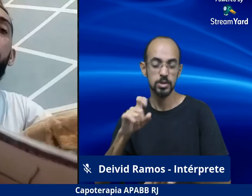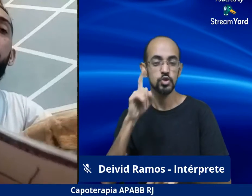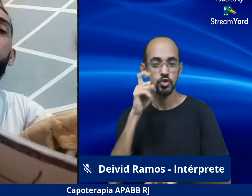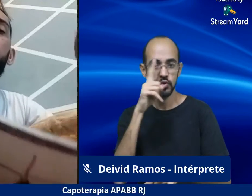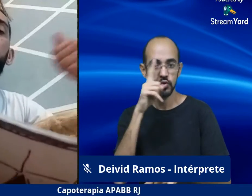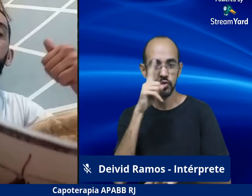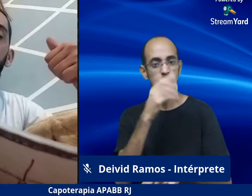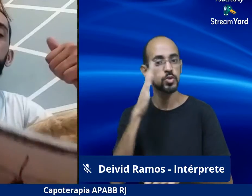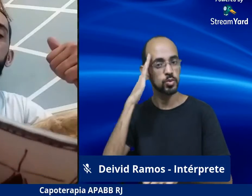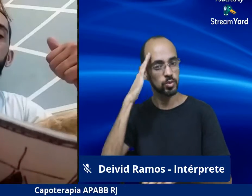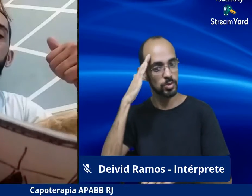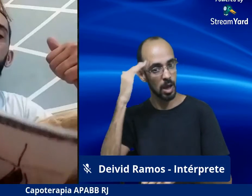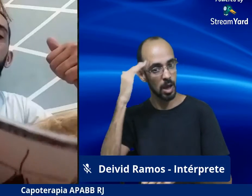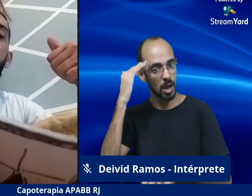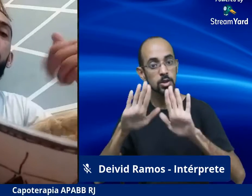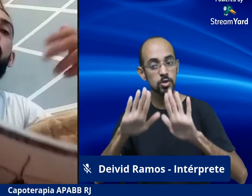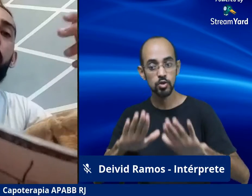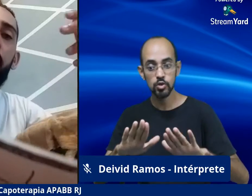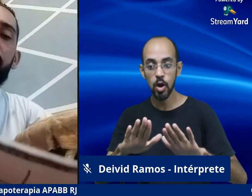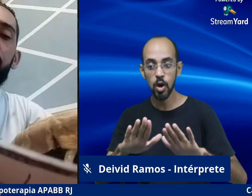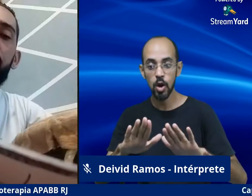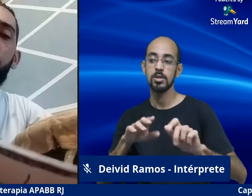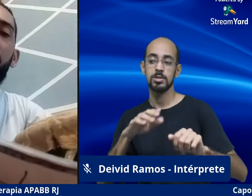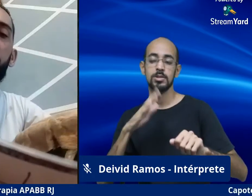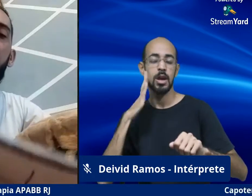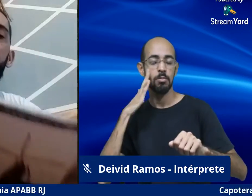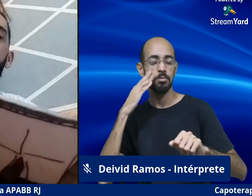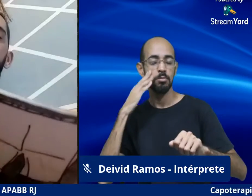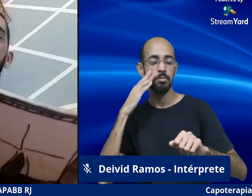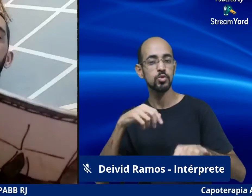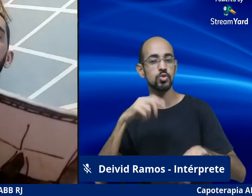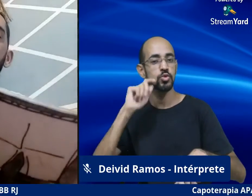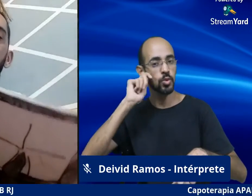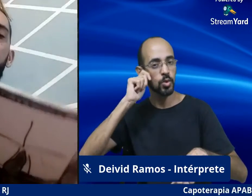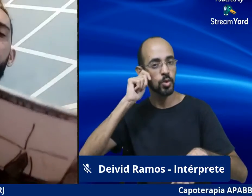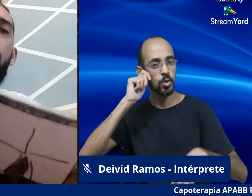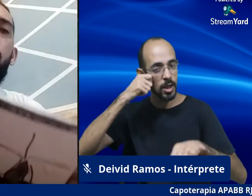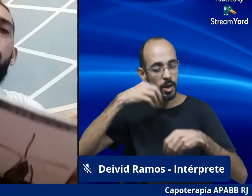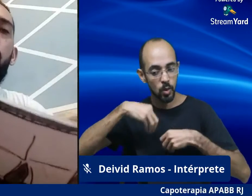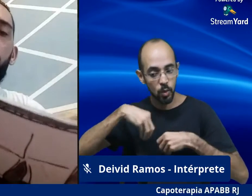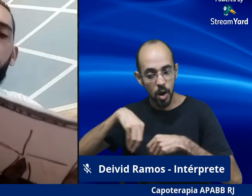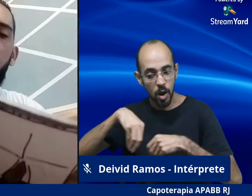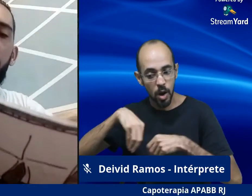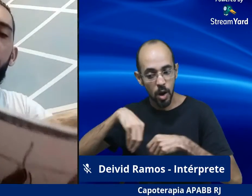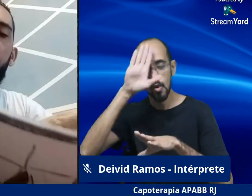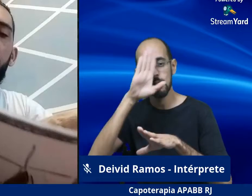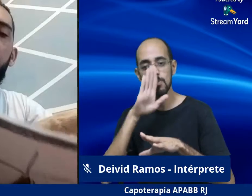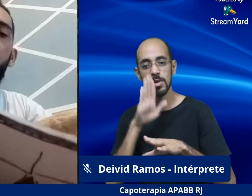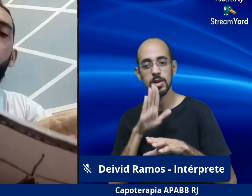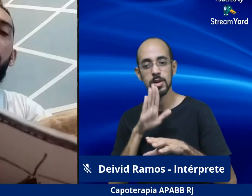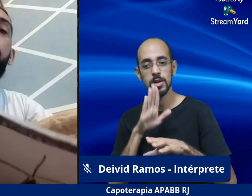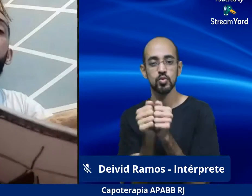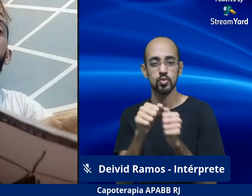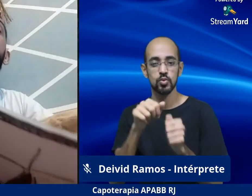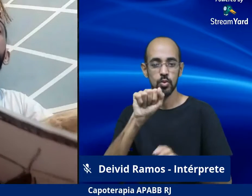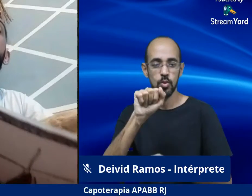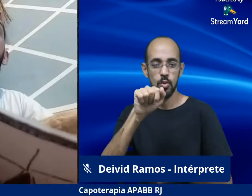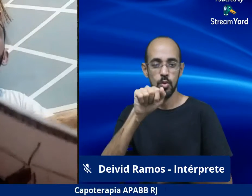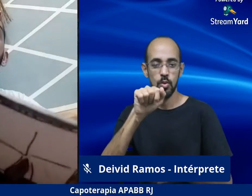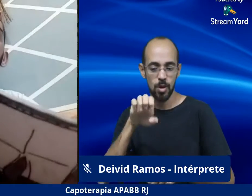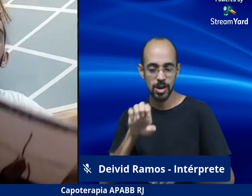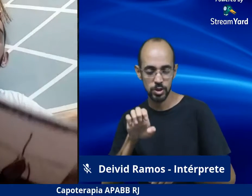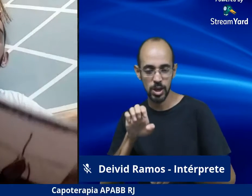o negro nos trouxe, e com ele seu axé. Birimbau, quando toca, o capoeira